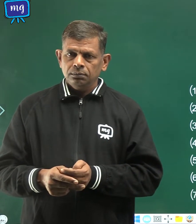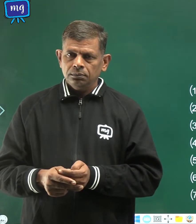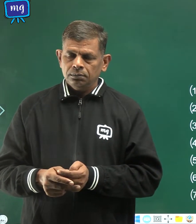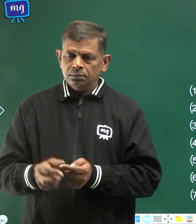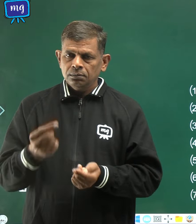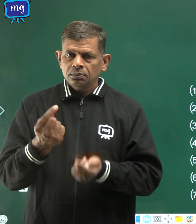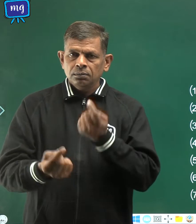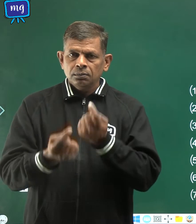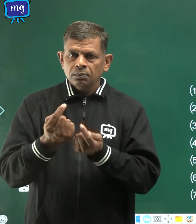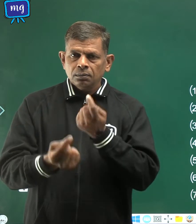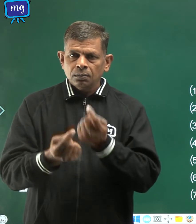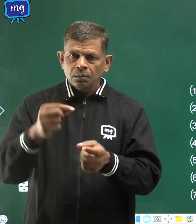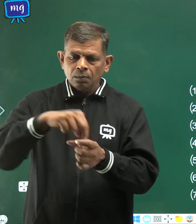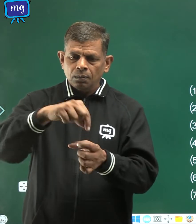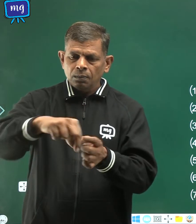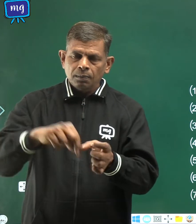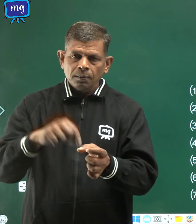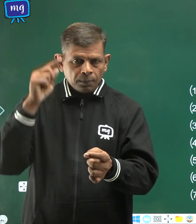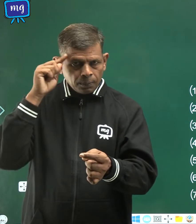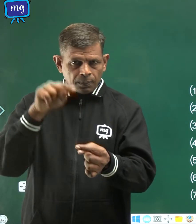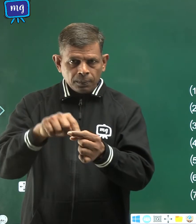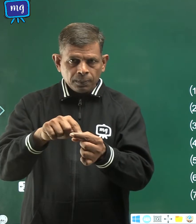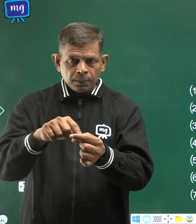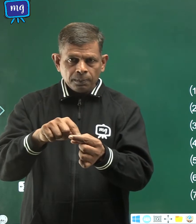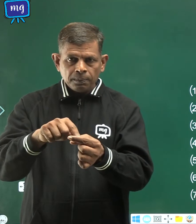फसल उगाने के लिए